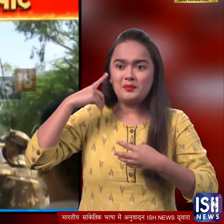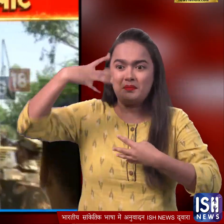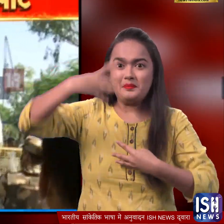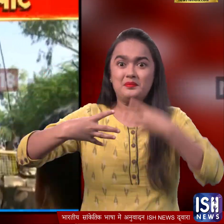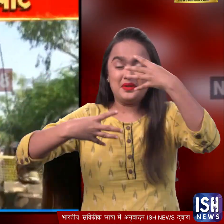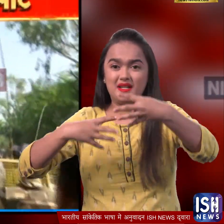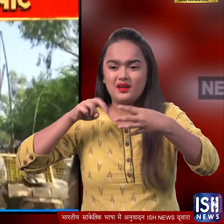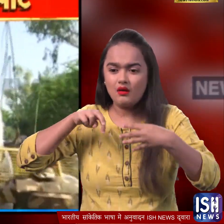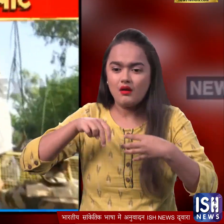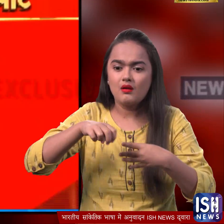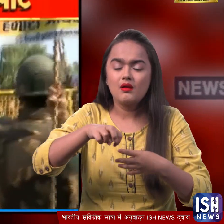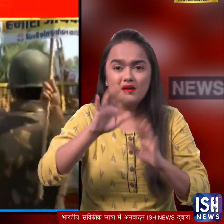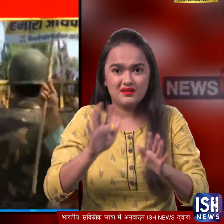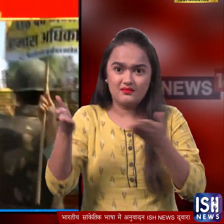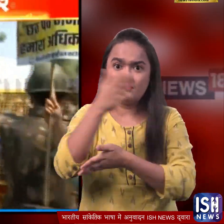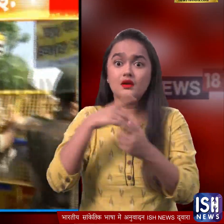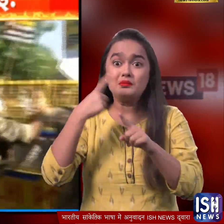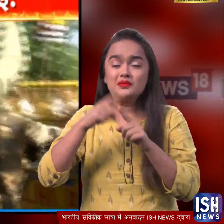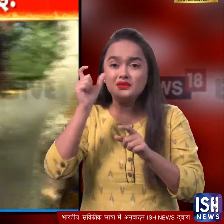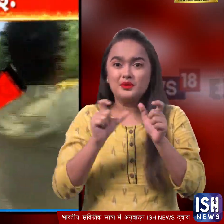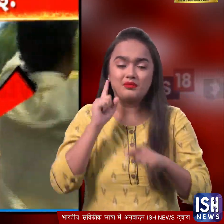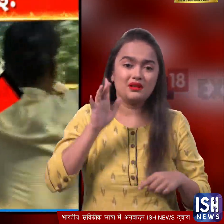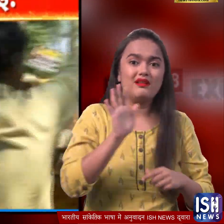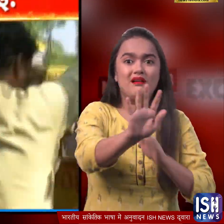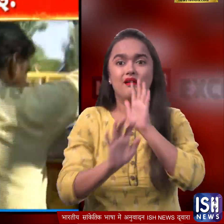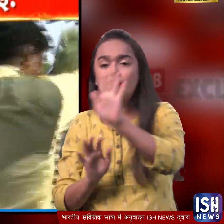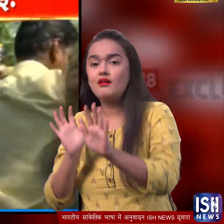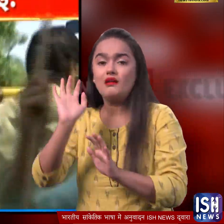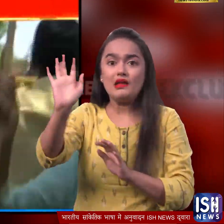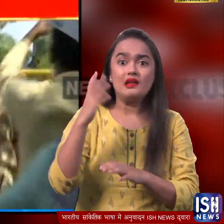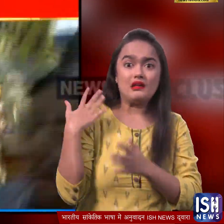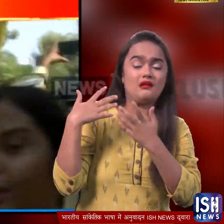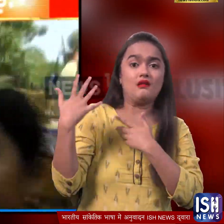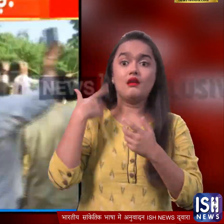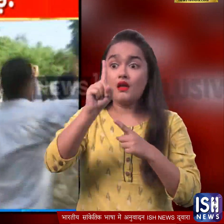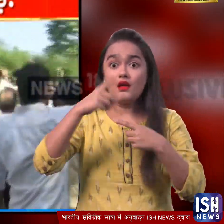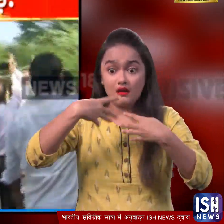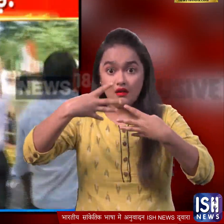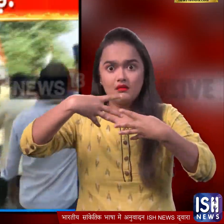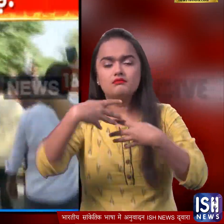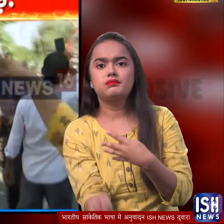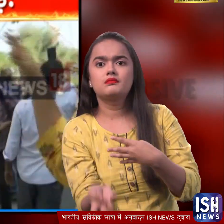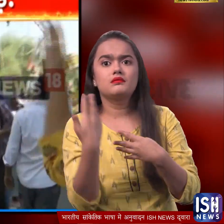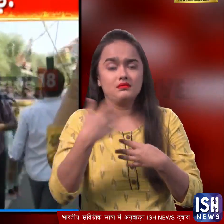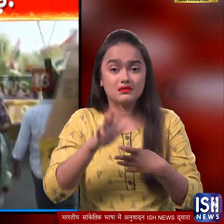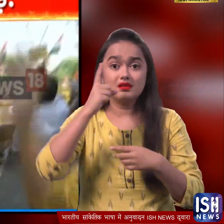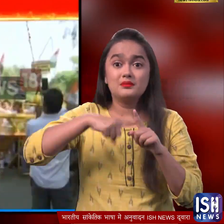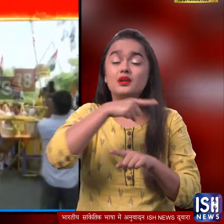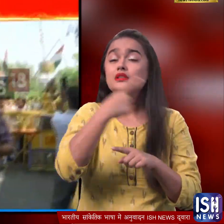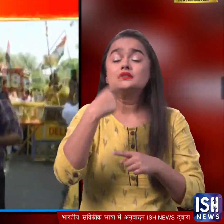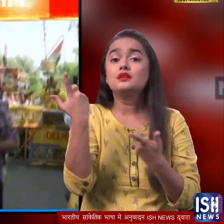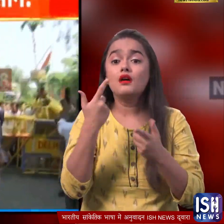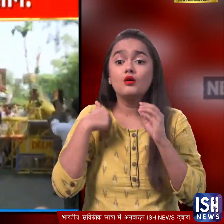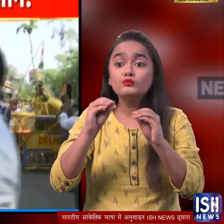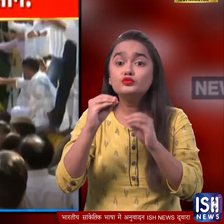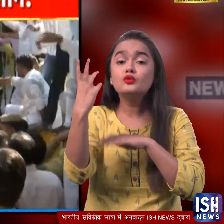पर चढ़ रहे हैं। आज धक्का मुक्की के बीच कांग्रेस कार्यकर्ताओं ने एक बैरिकेड गिरा भी दिया। कांग्रेस के लोगों ने ये प्रदर्शन छठ पूजा